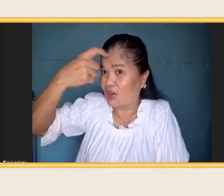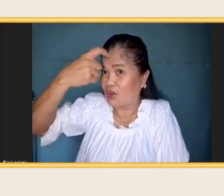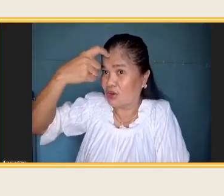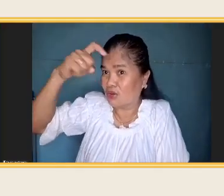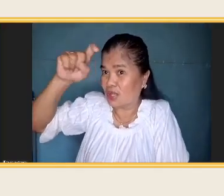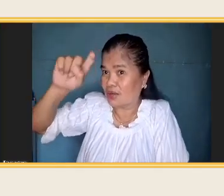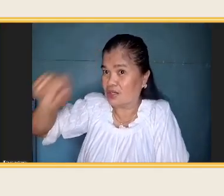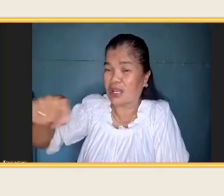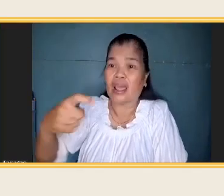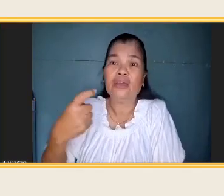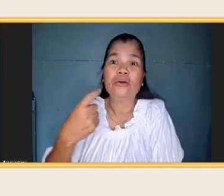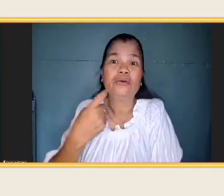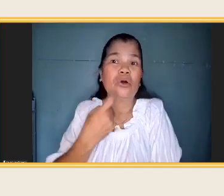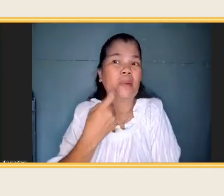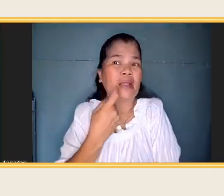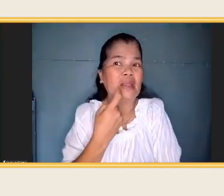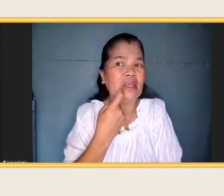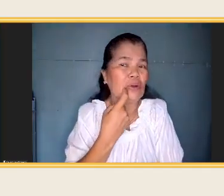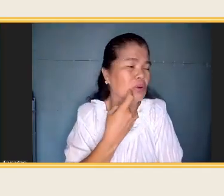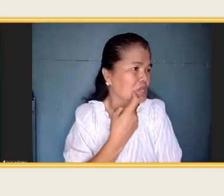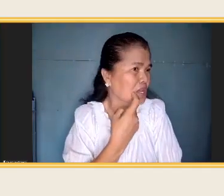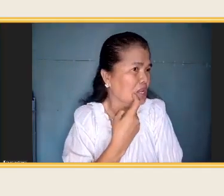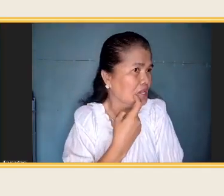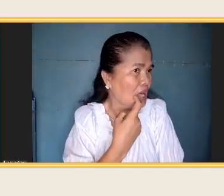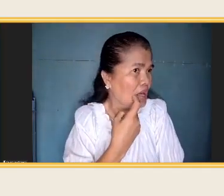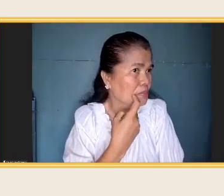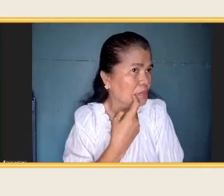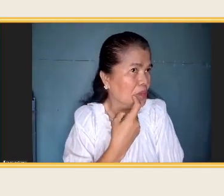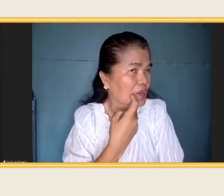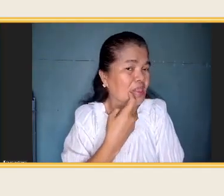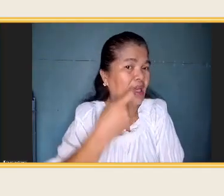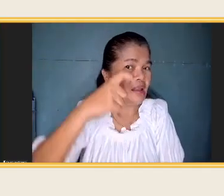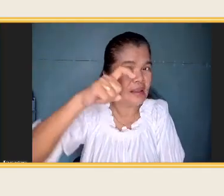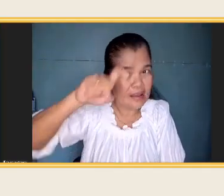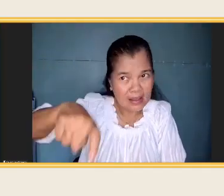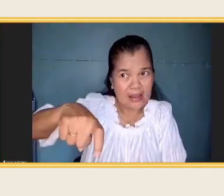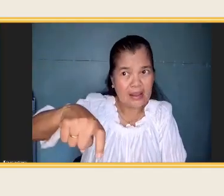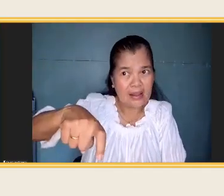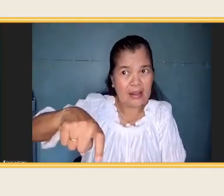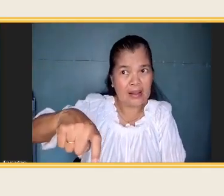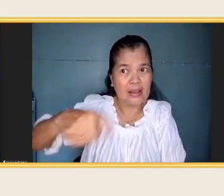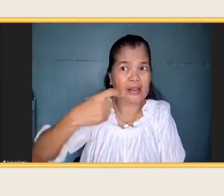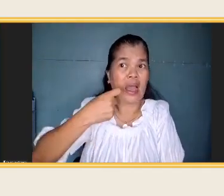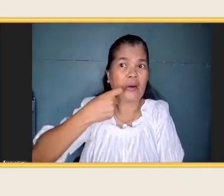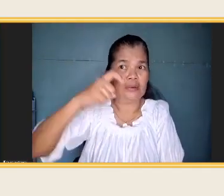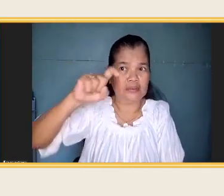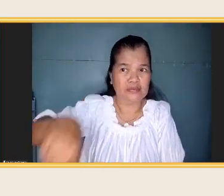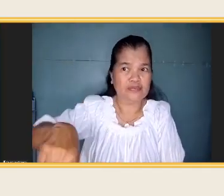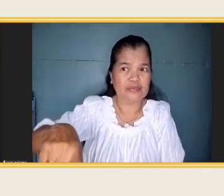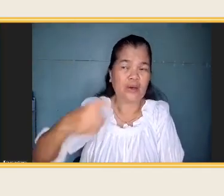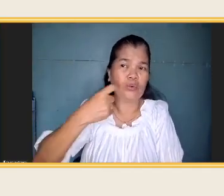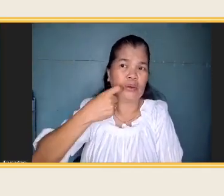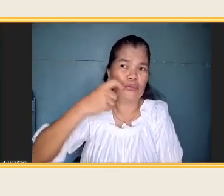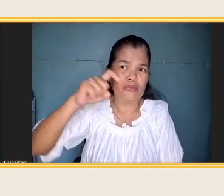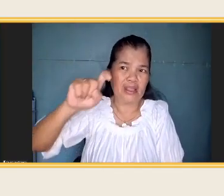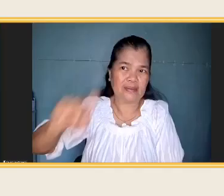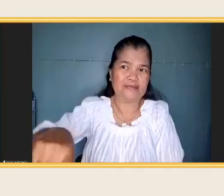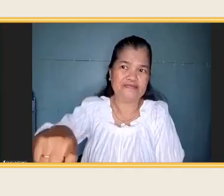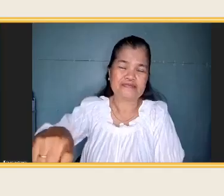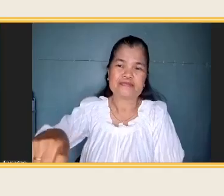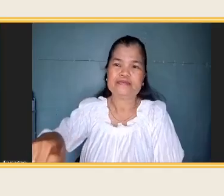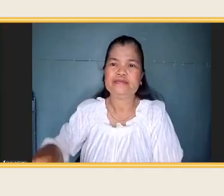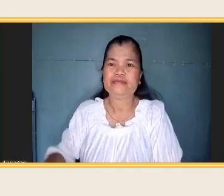dito? Don't understand. Yung command dito sa gilid ng bibig and then down. Downward